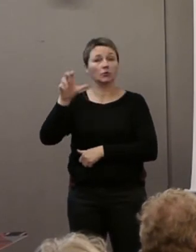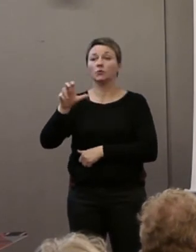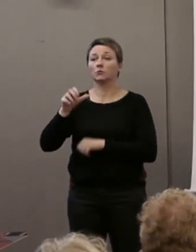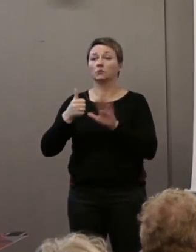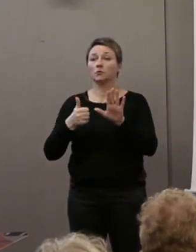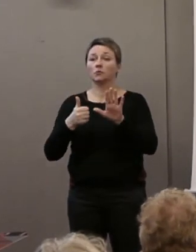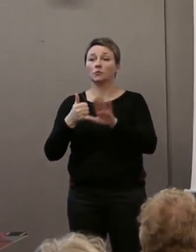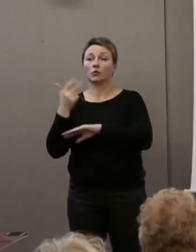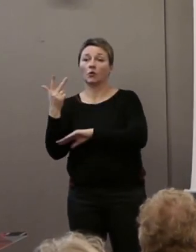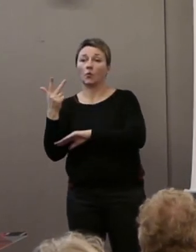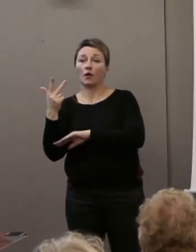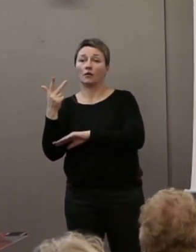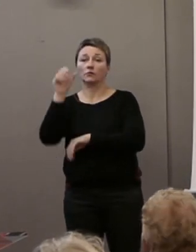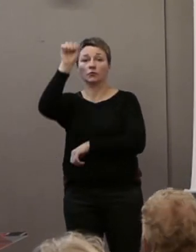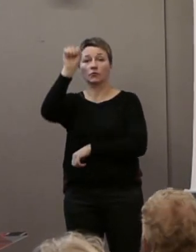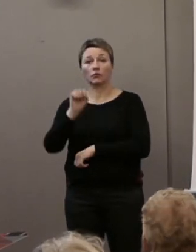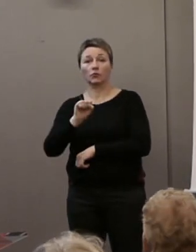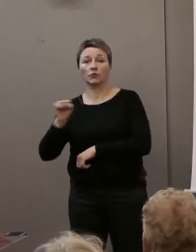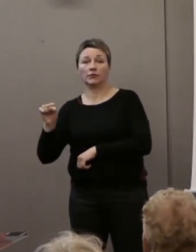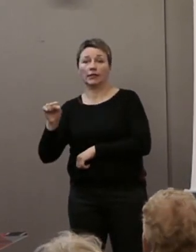nominés que j'avais le devoir d'annoncer ce matin.